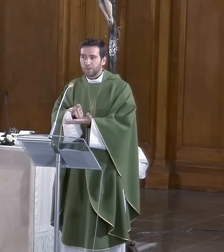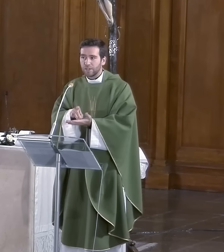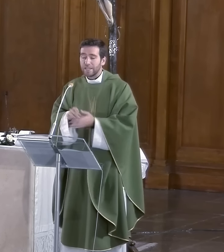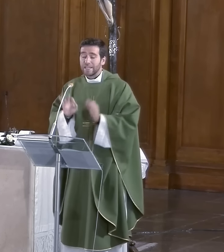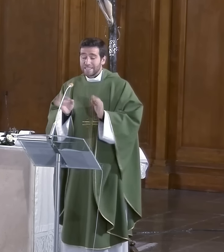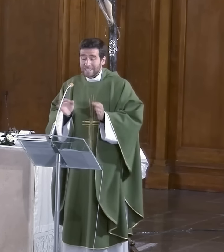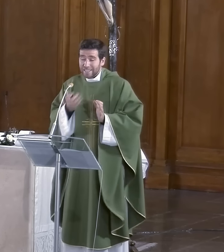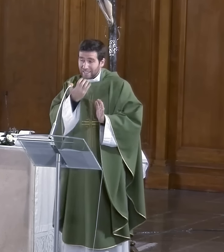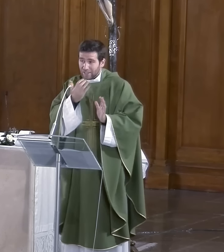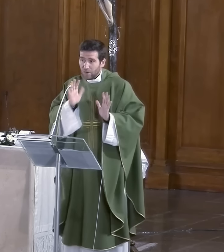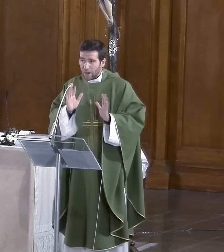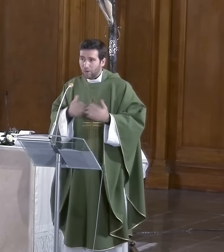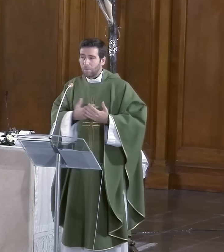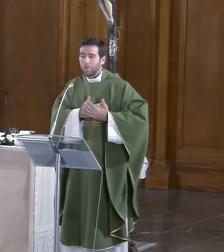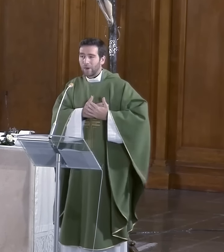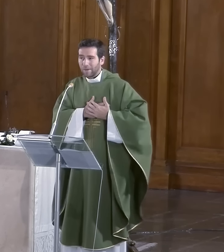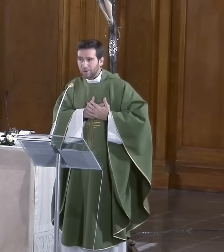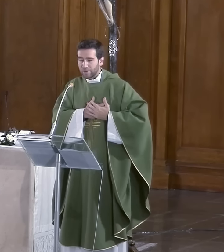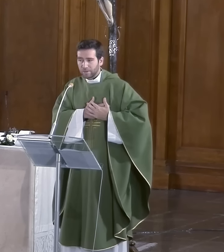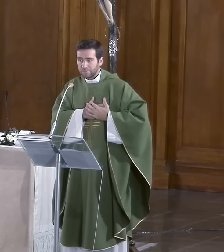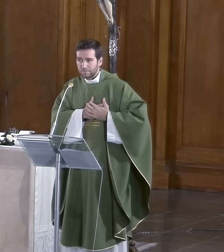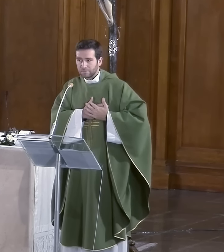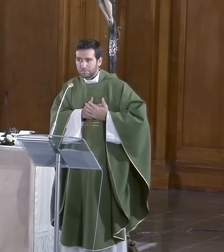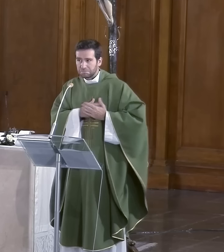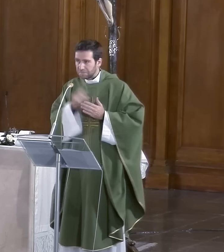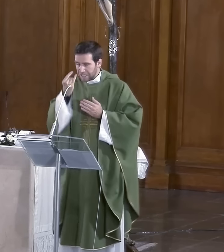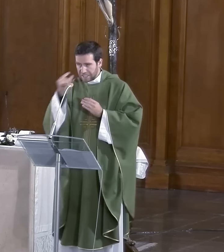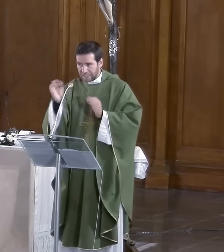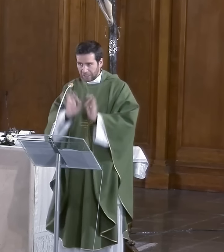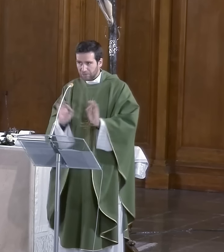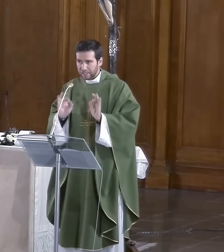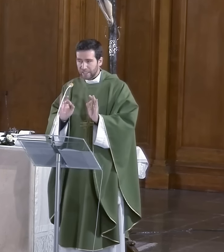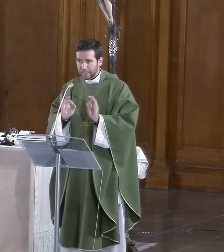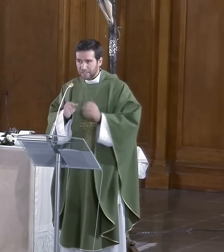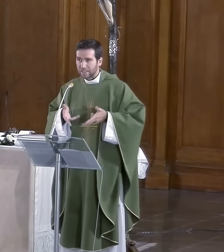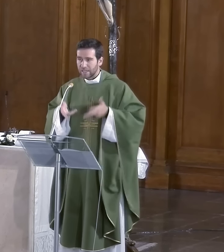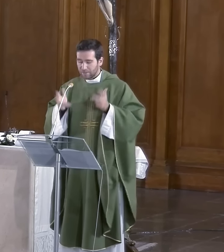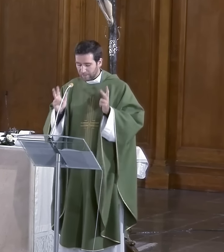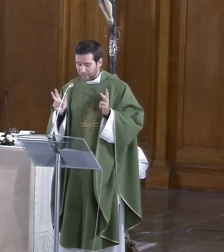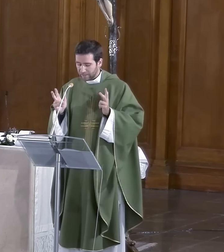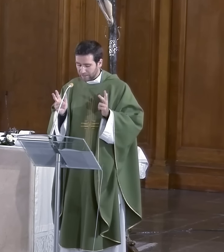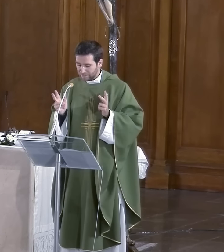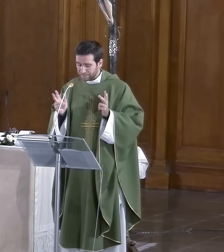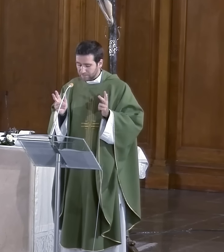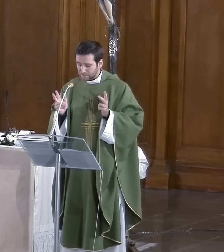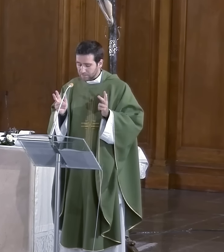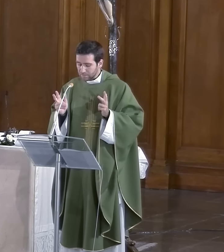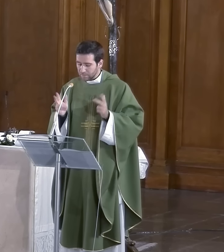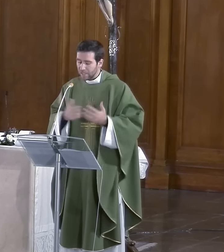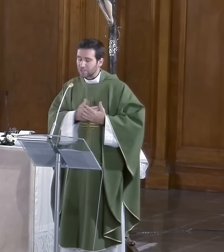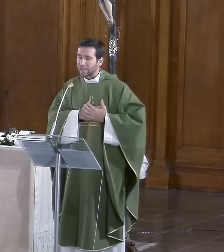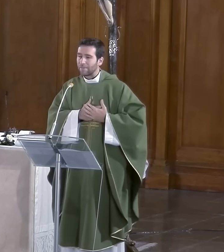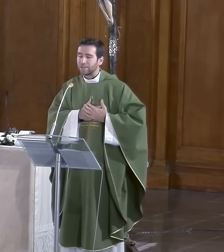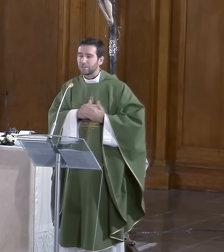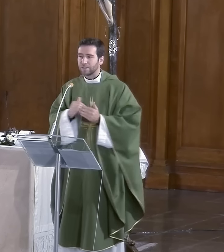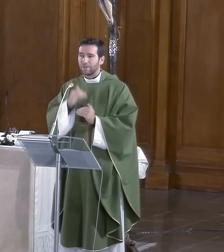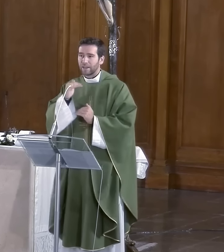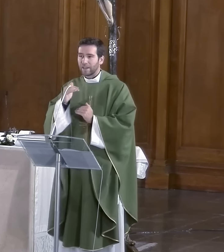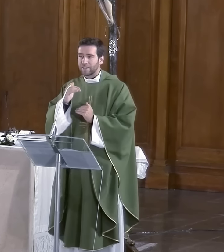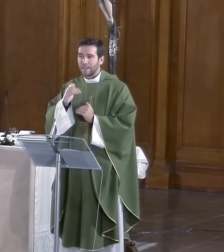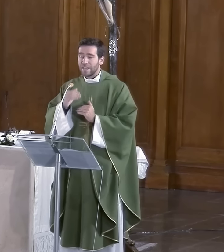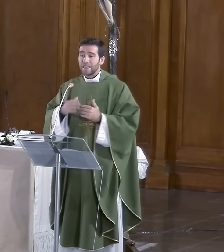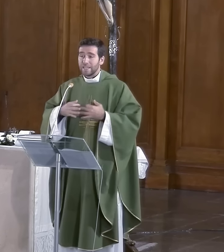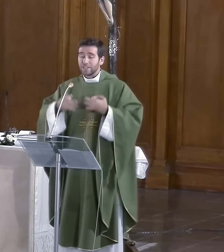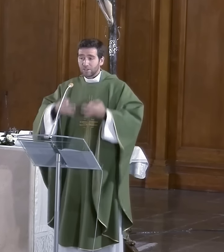servicio, si lo hago por amor y sin ningún interés, libremente, estoy amando de